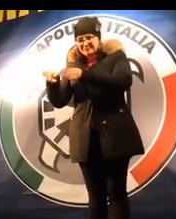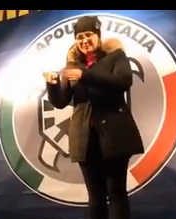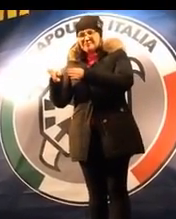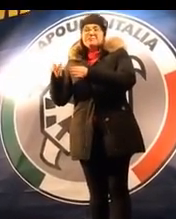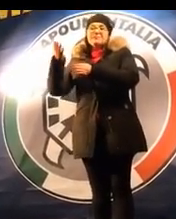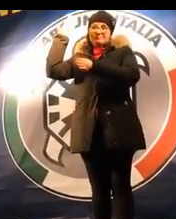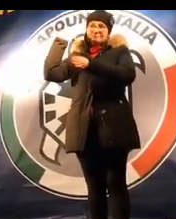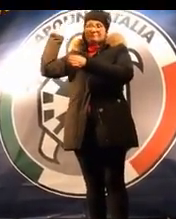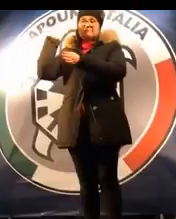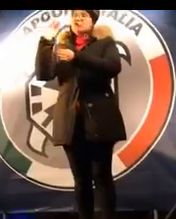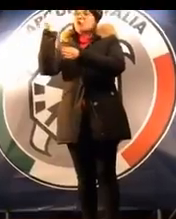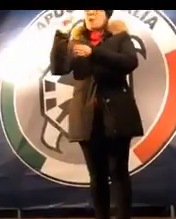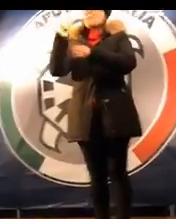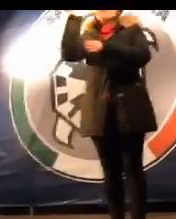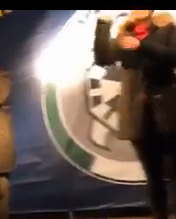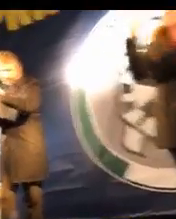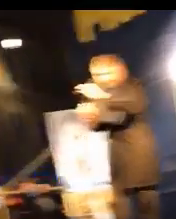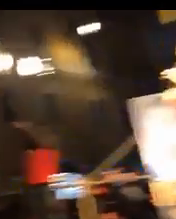mondiale. Bravi!